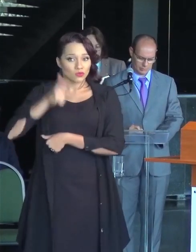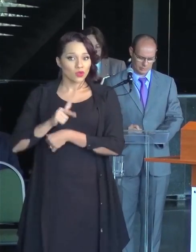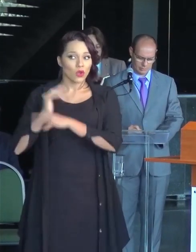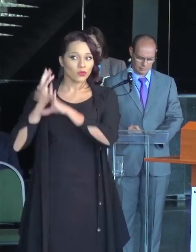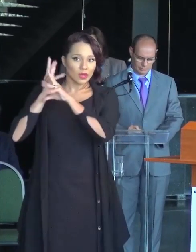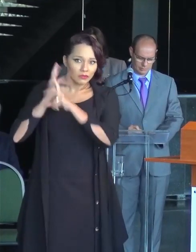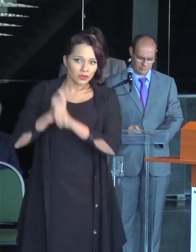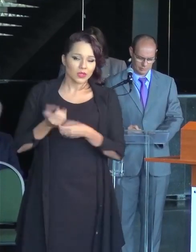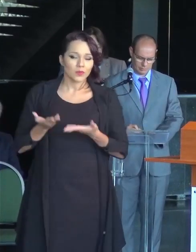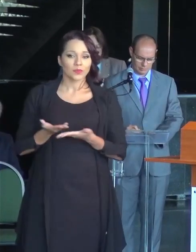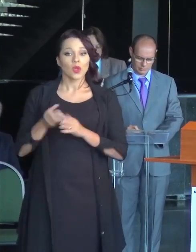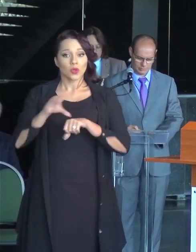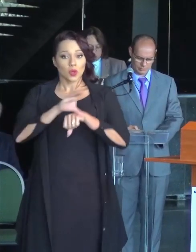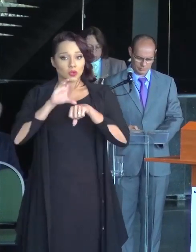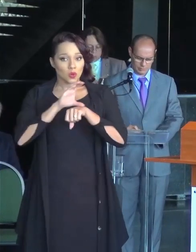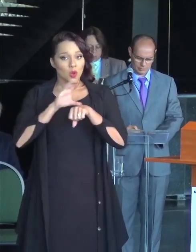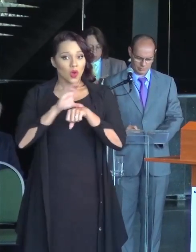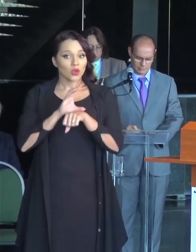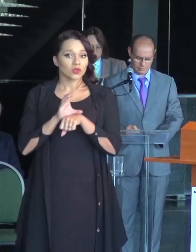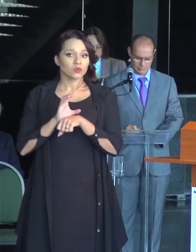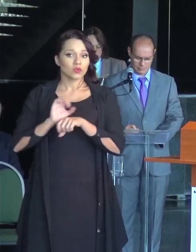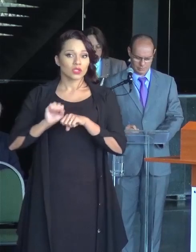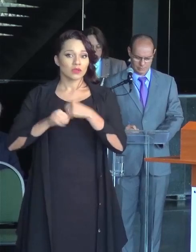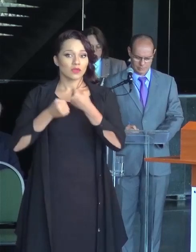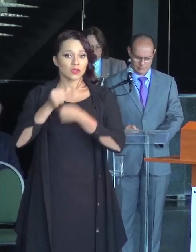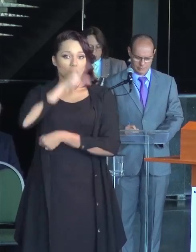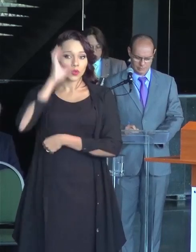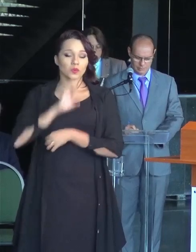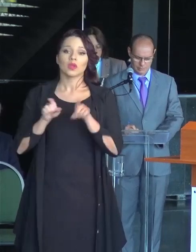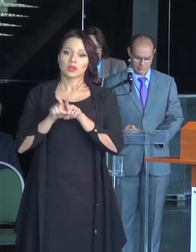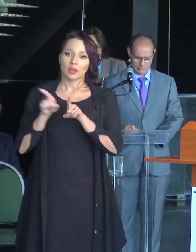nosso código também está nesse contexto, e a